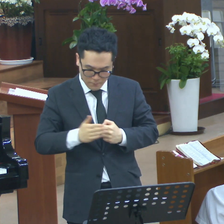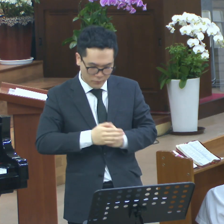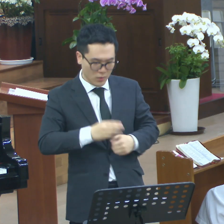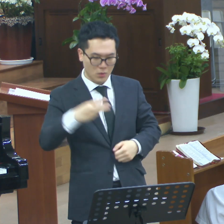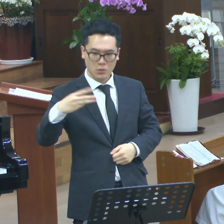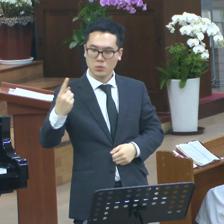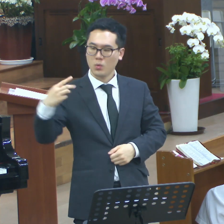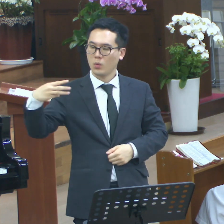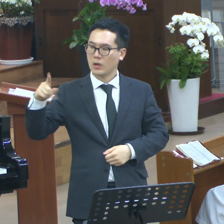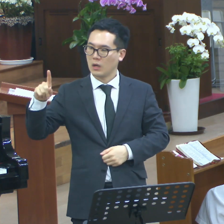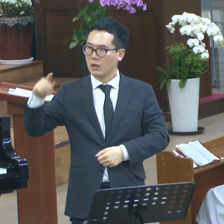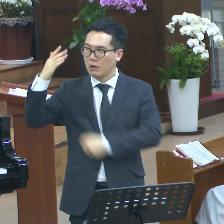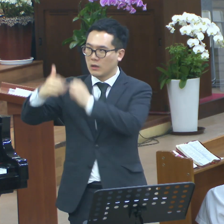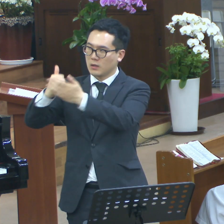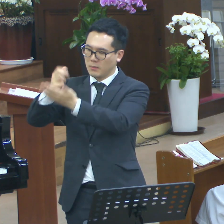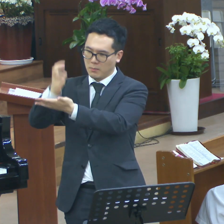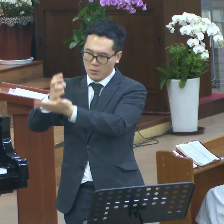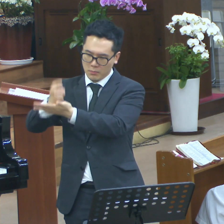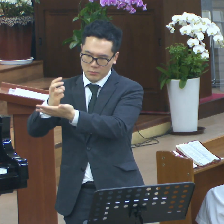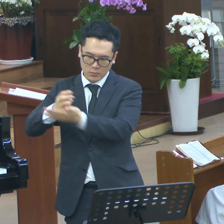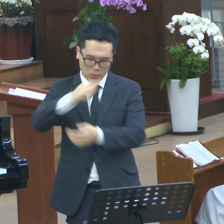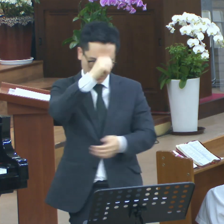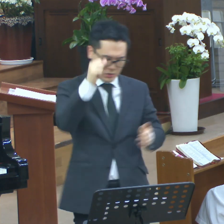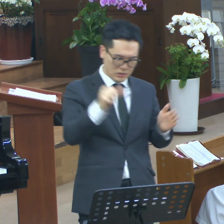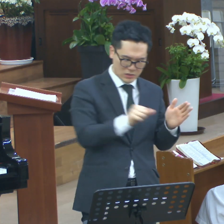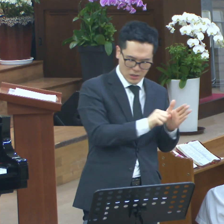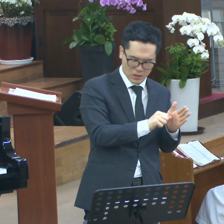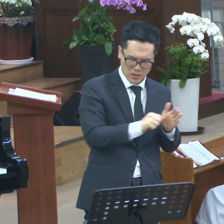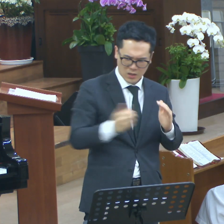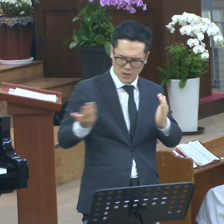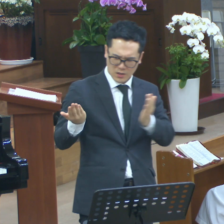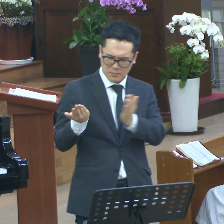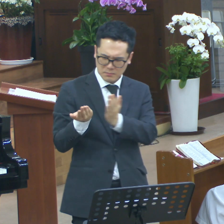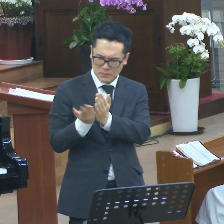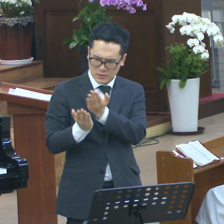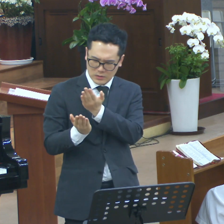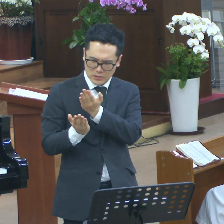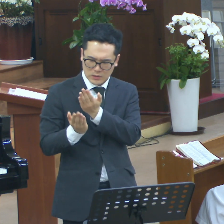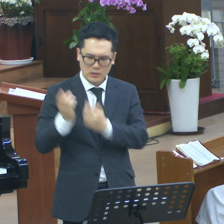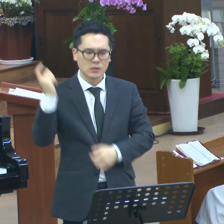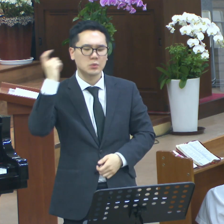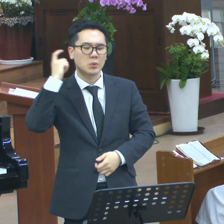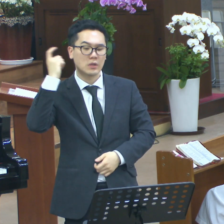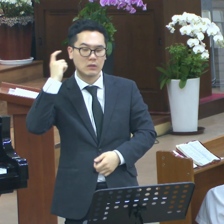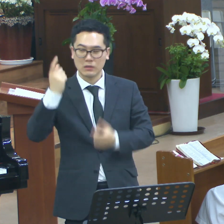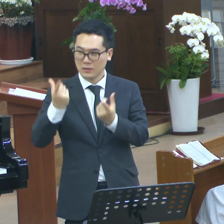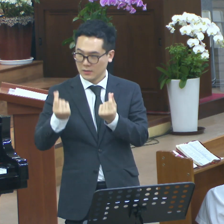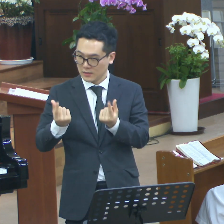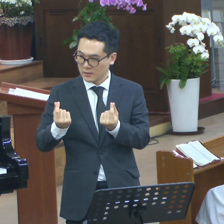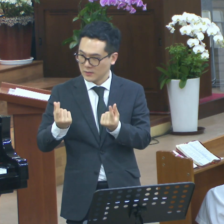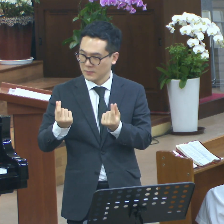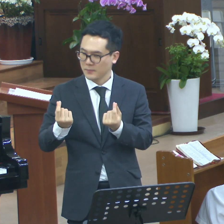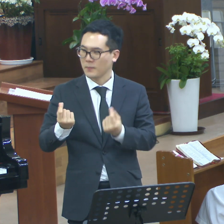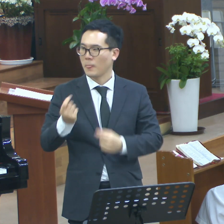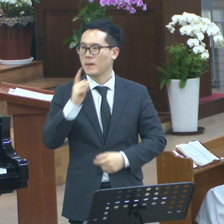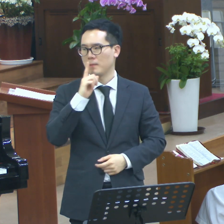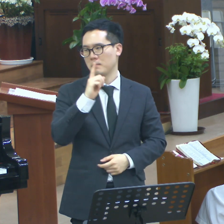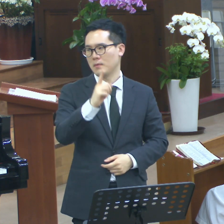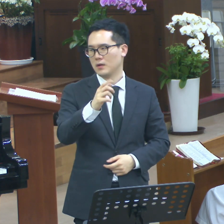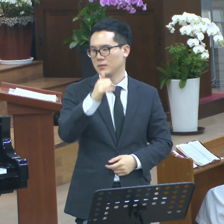된 이중주가 이 119편이다. 그렇게 제목을 붙인 신학자도 있습니다.